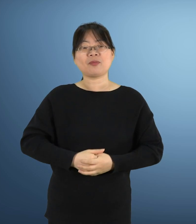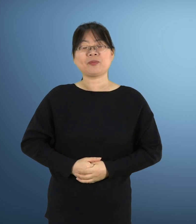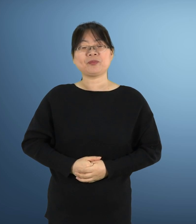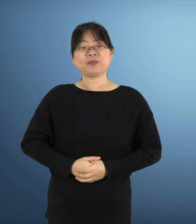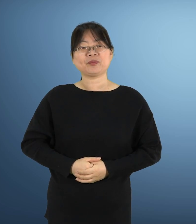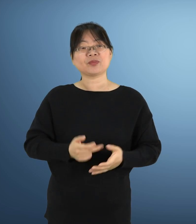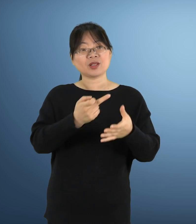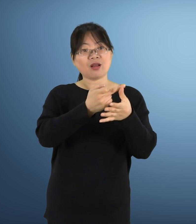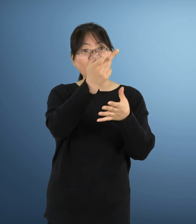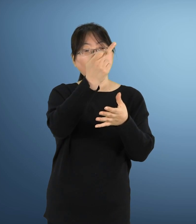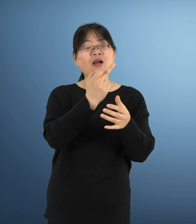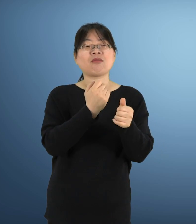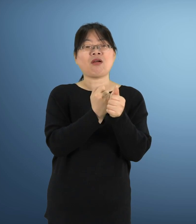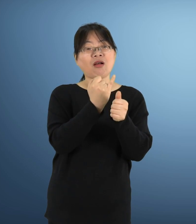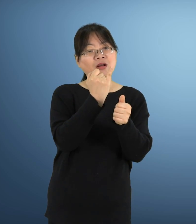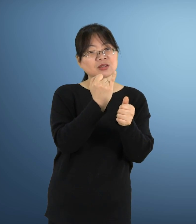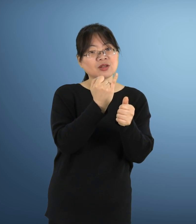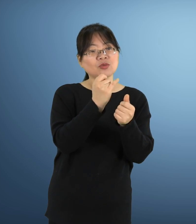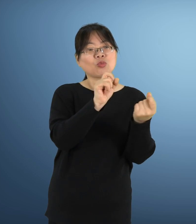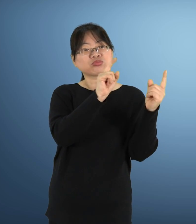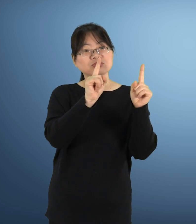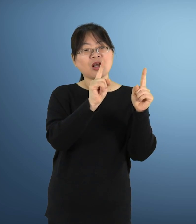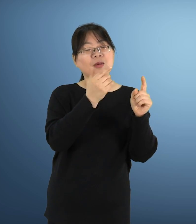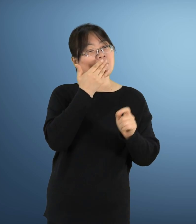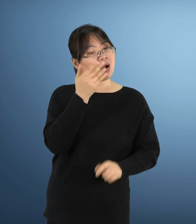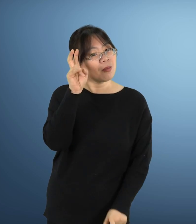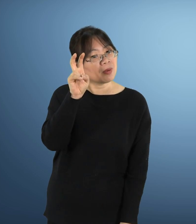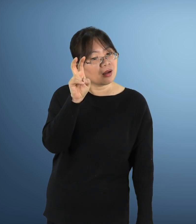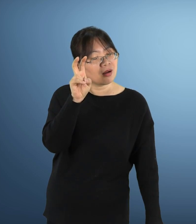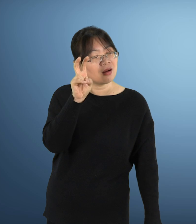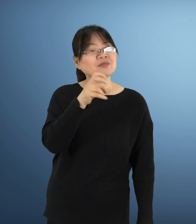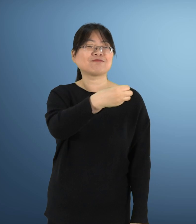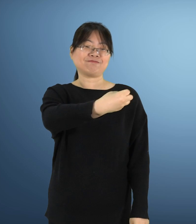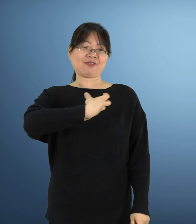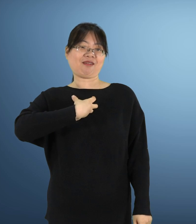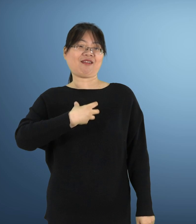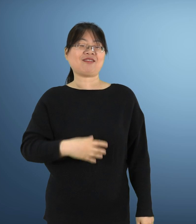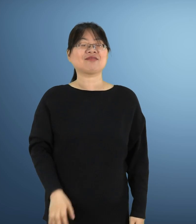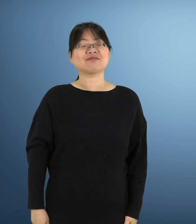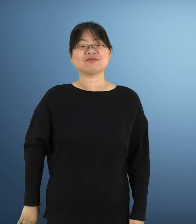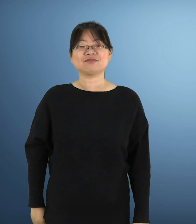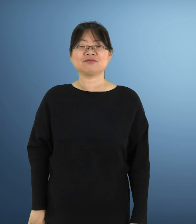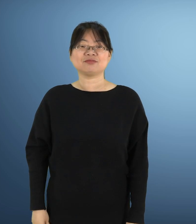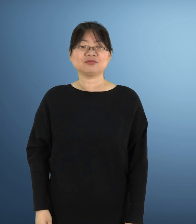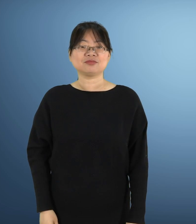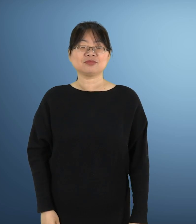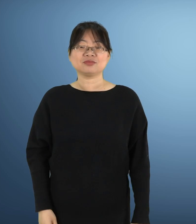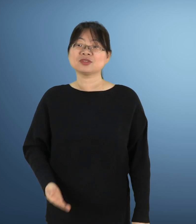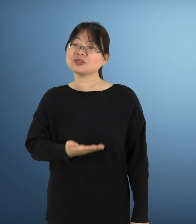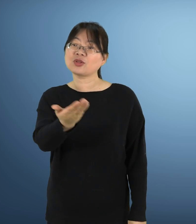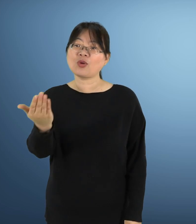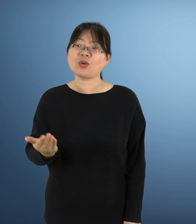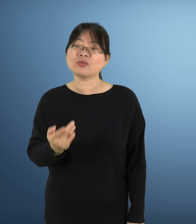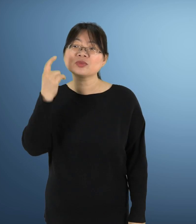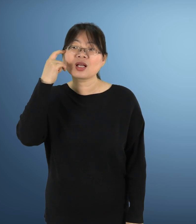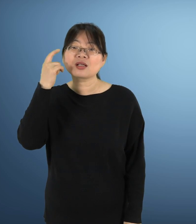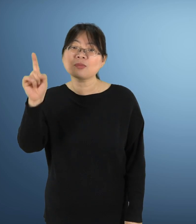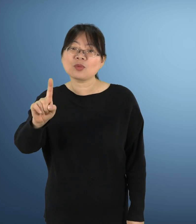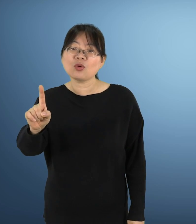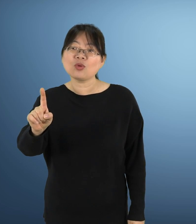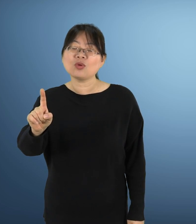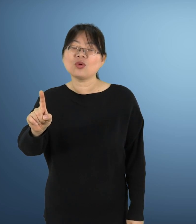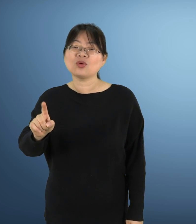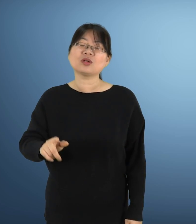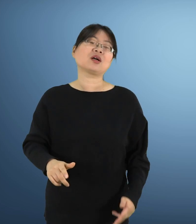분의 아내가 될 것 같다, 이렇게 얘기하는 사람도 있더라고요. 여러분 생각에는 누구 아내가 될 것